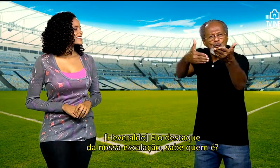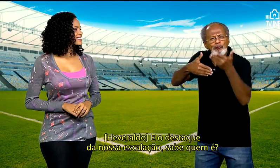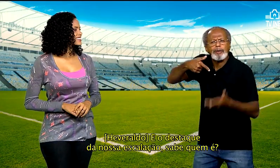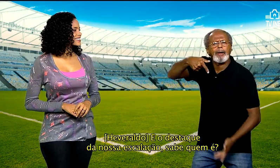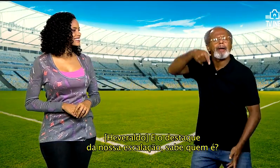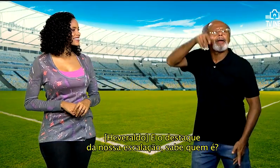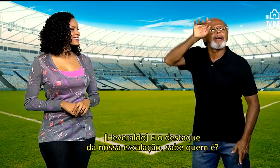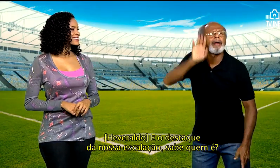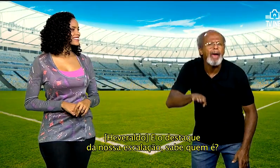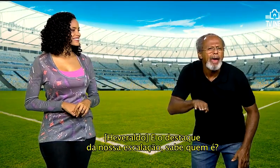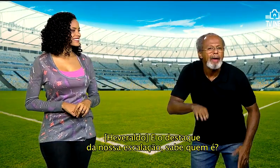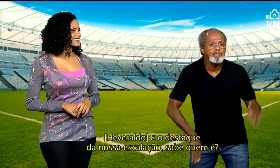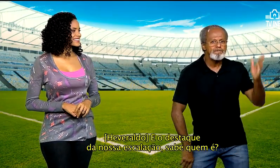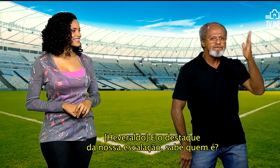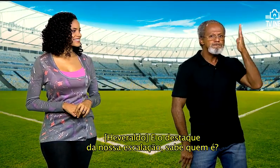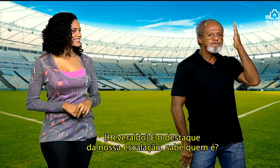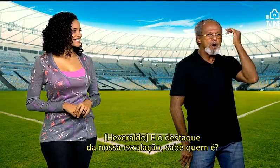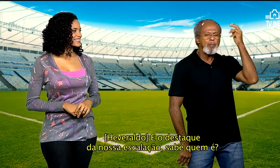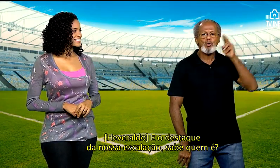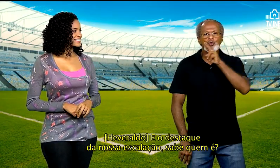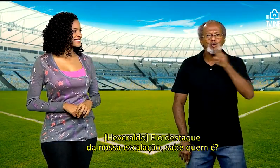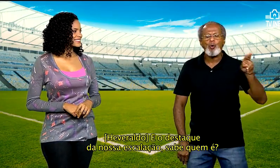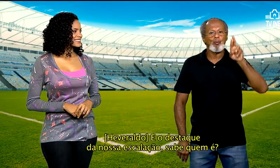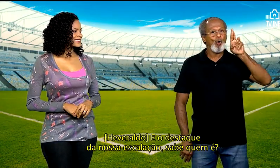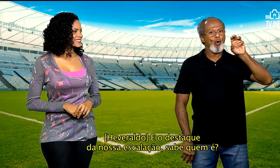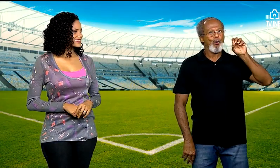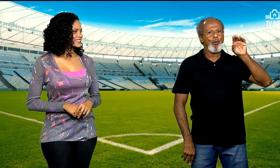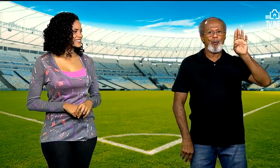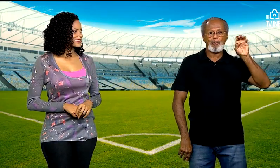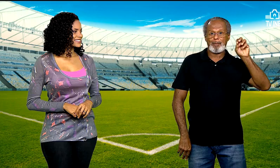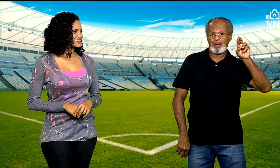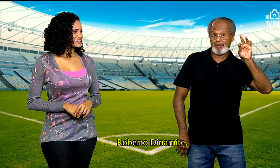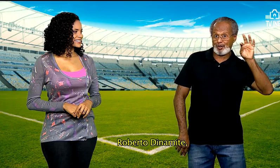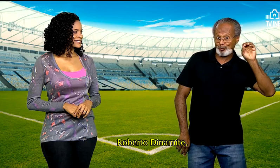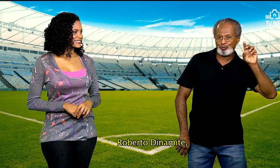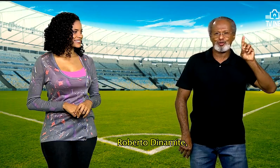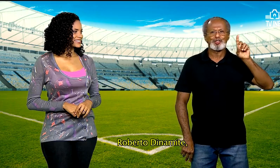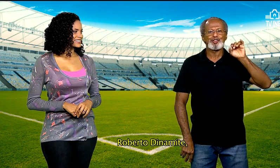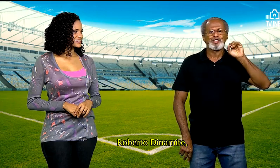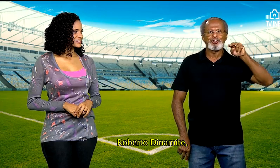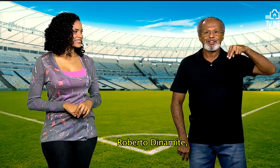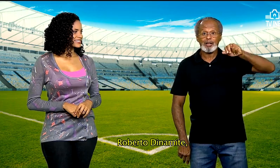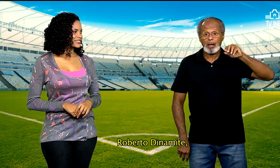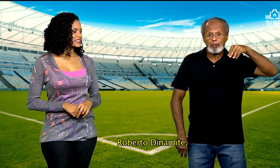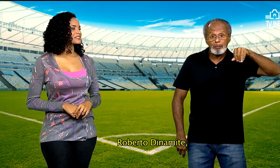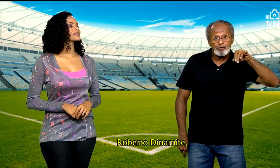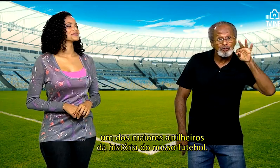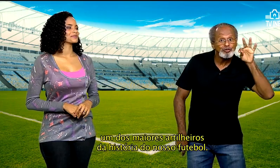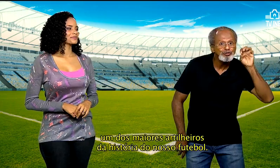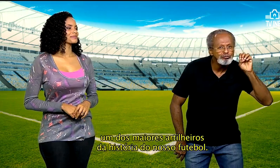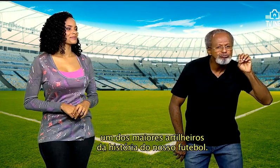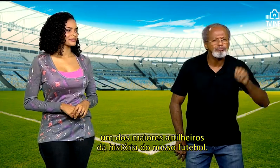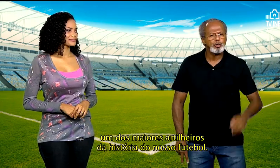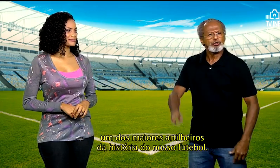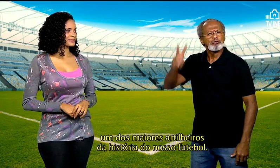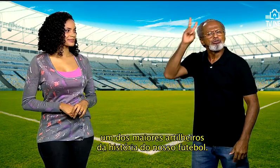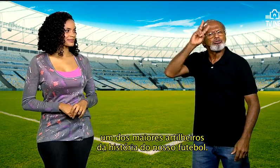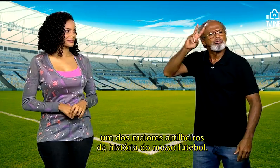E o destaque da nossa escalação, sabe quem é? Roberto Dinamite, um dos maiores